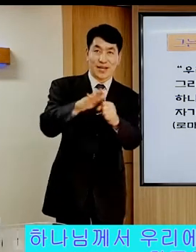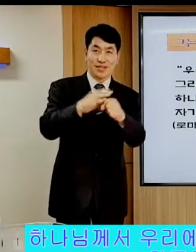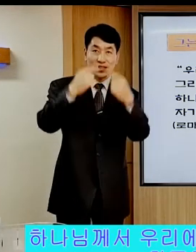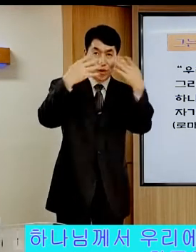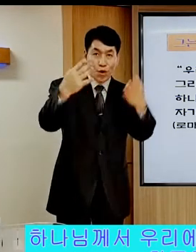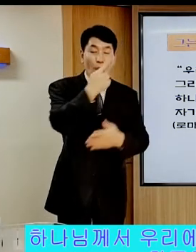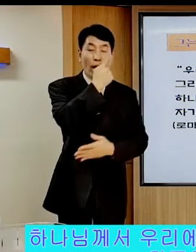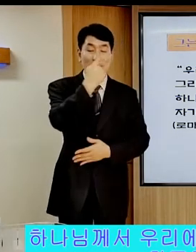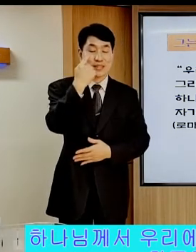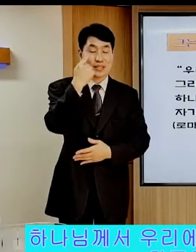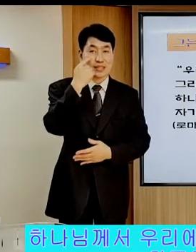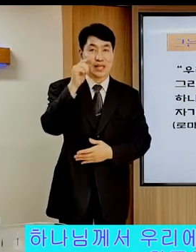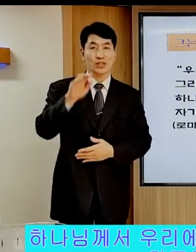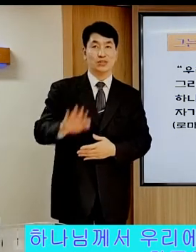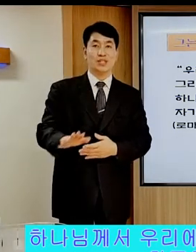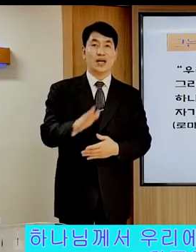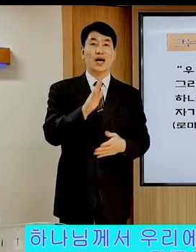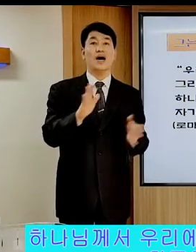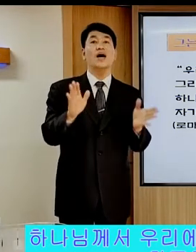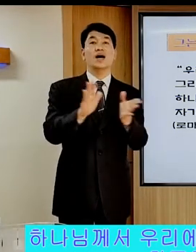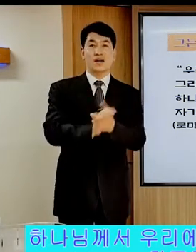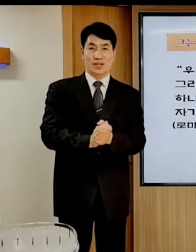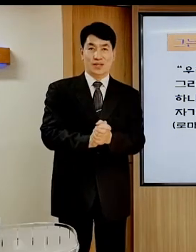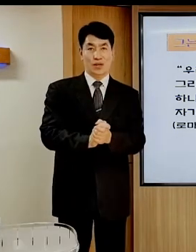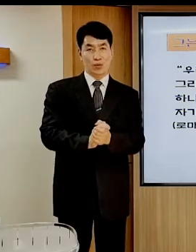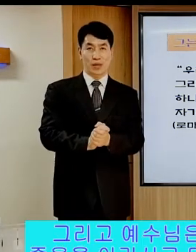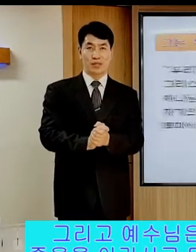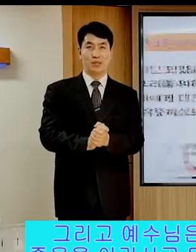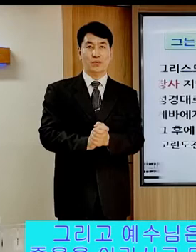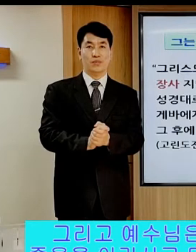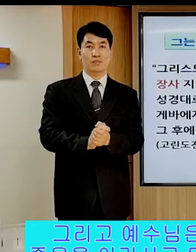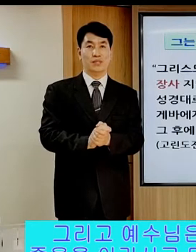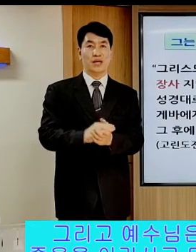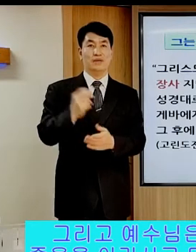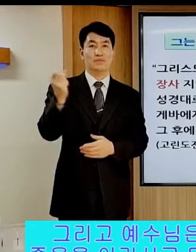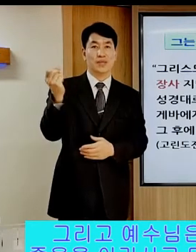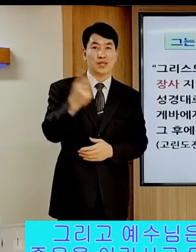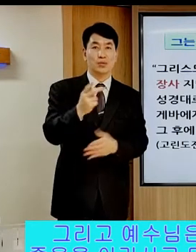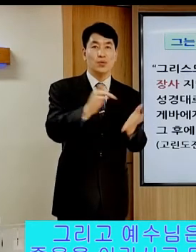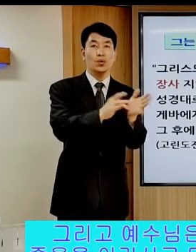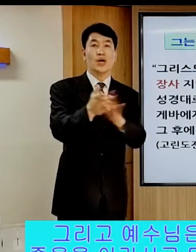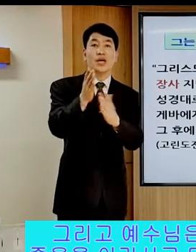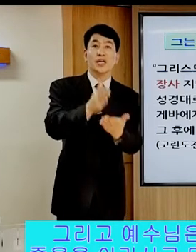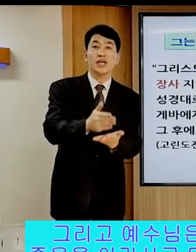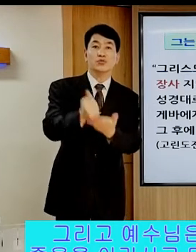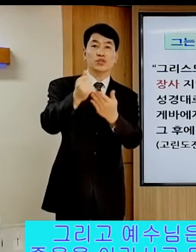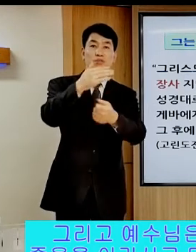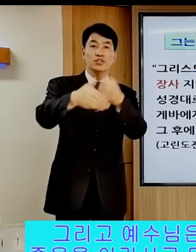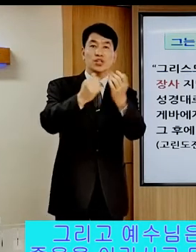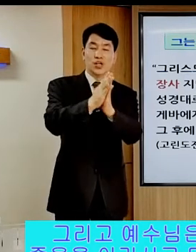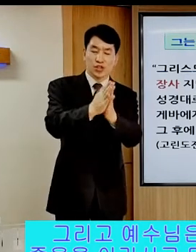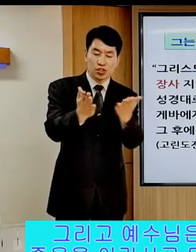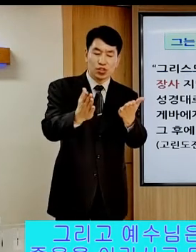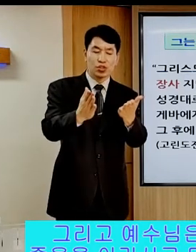사랑을 확증하셨느니라 하고 말씀하고 있습니다. 그리고 예수님은